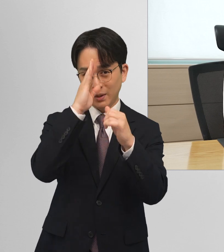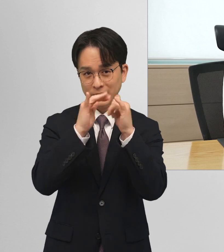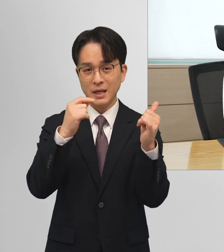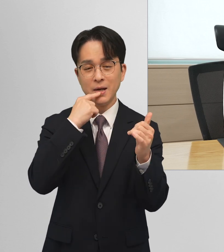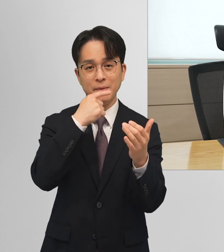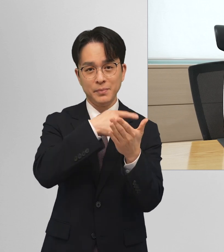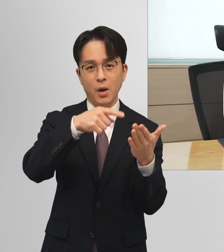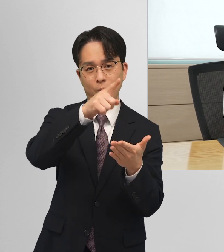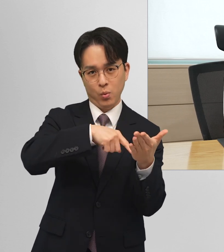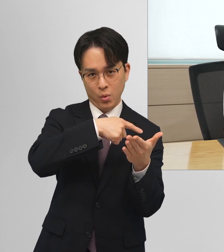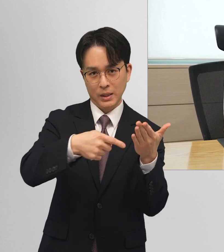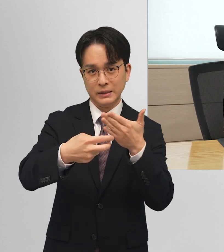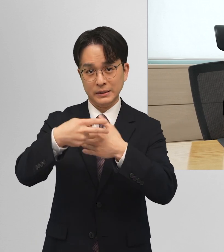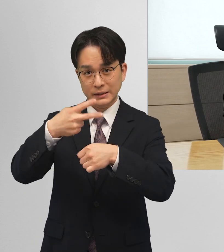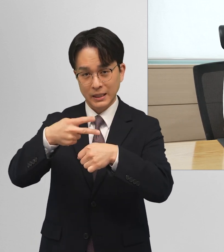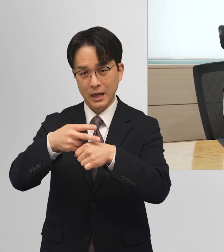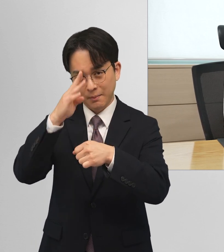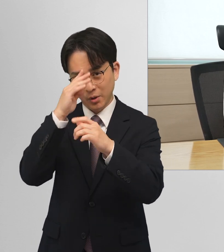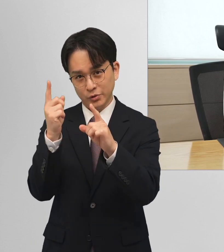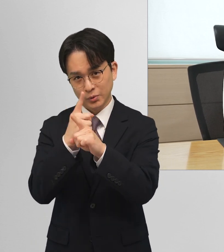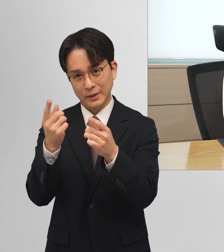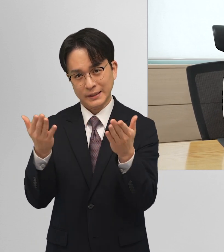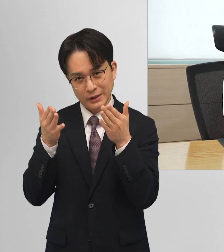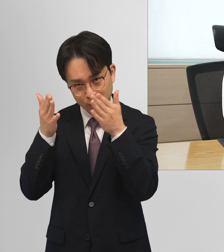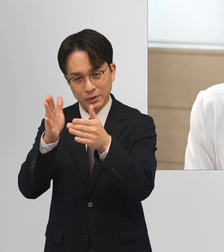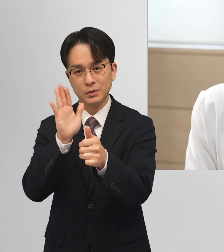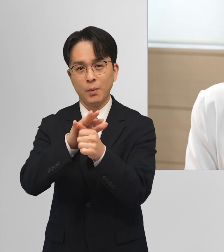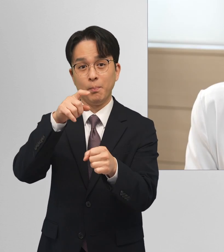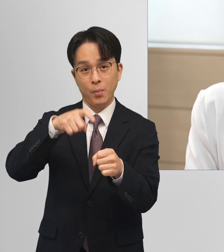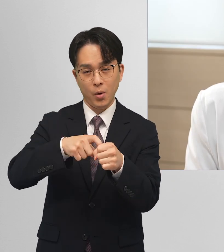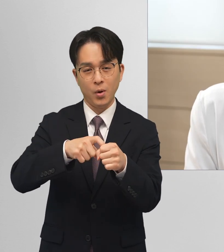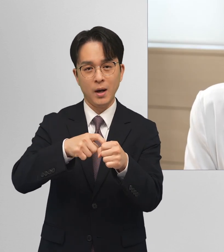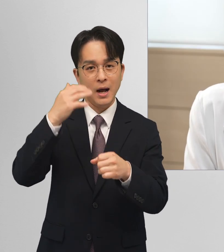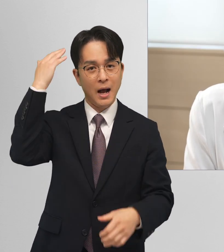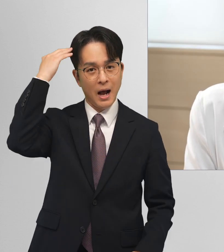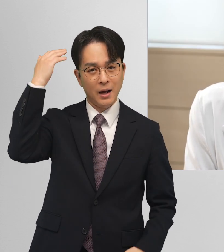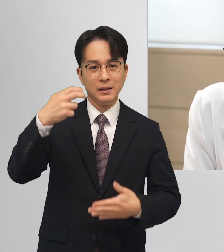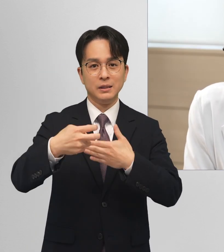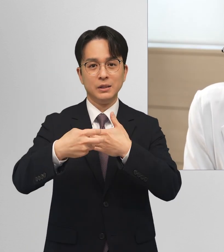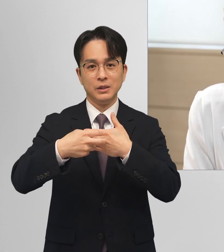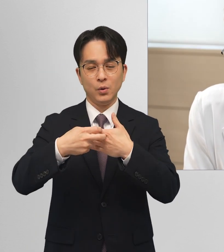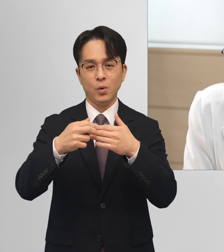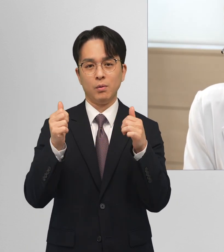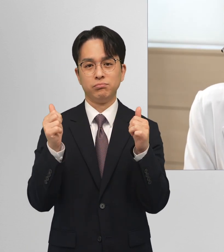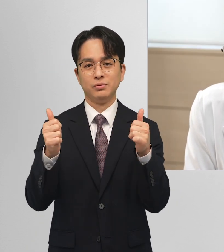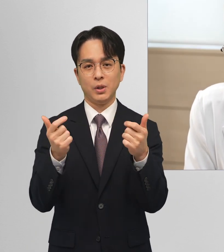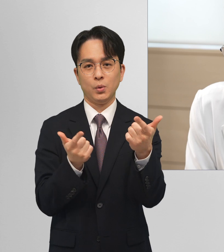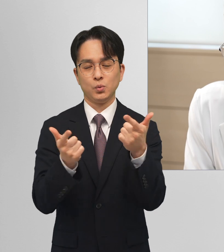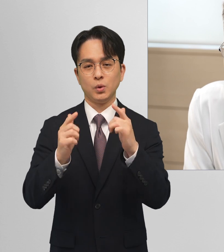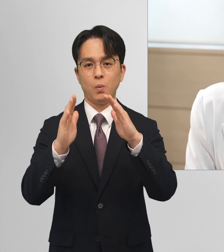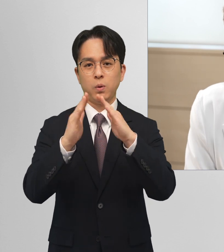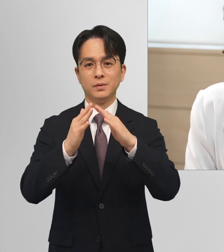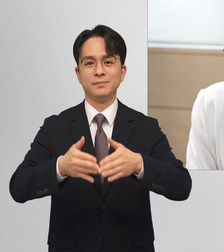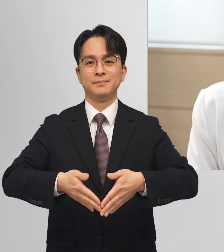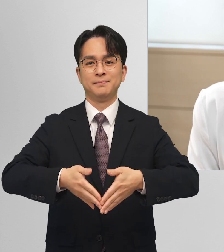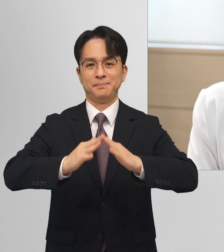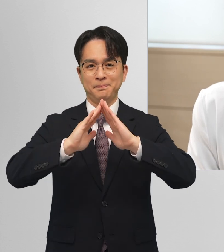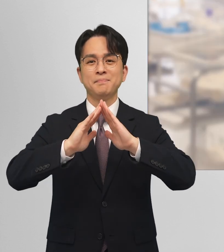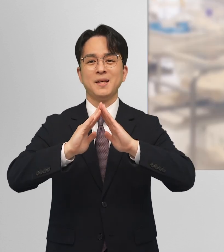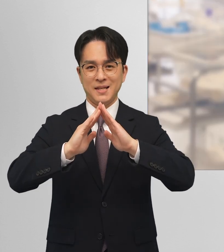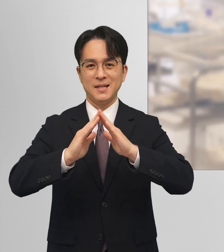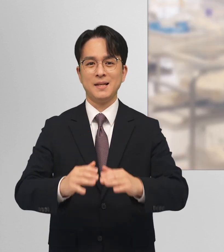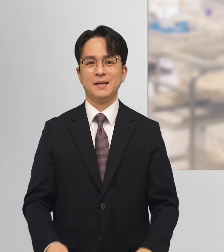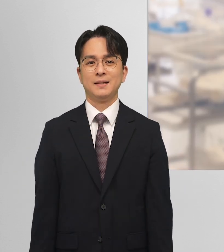의료사고의 신속 공정한 피해 보상과 진료 환경을 위해서 일부 질환에 대해서 한국의료분쟁조정원이